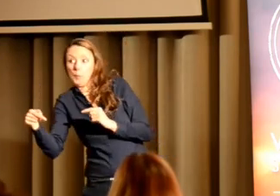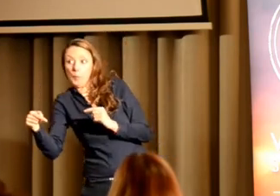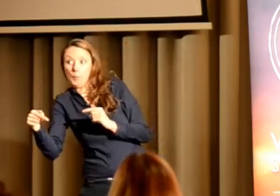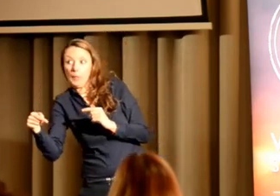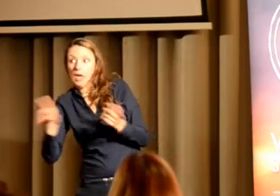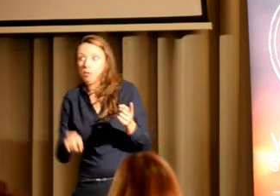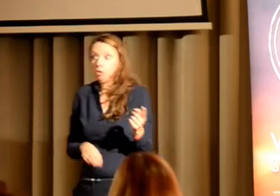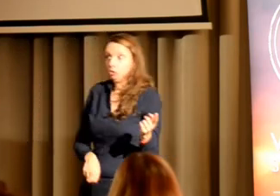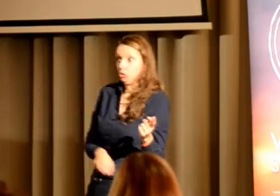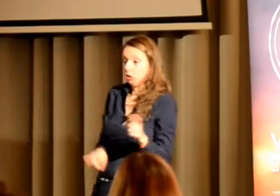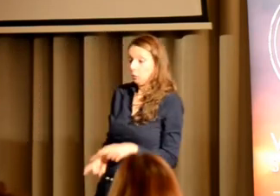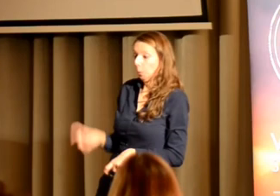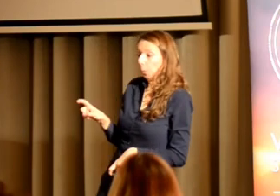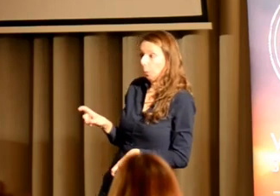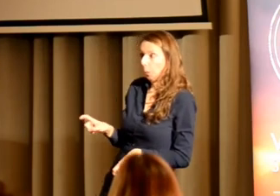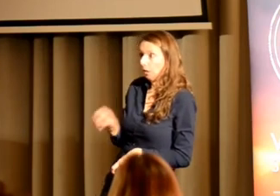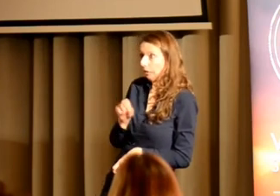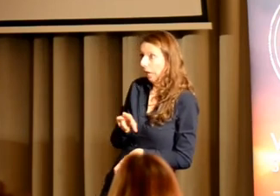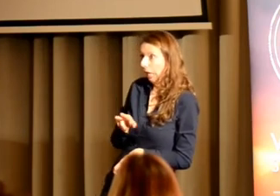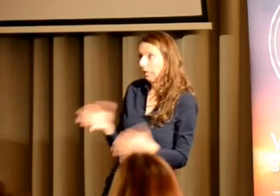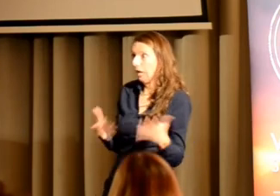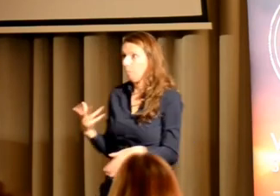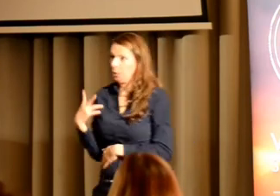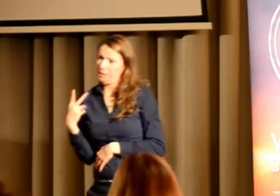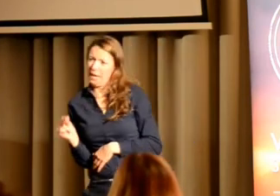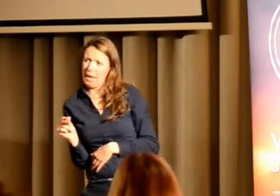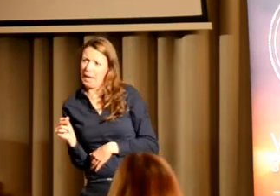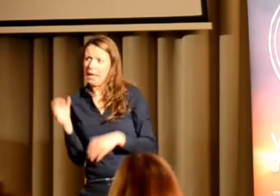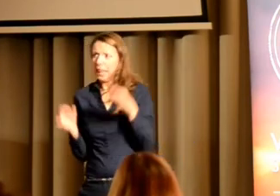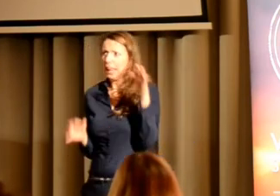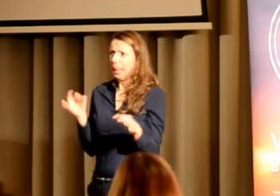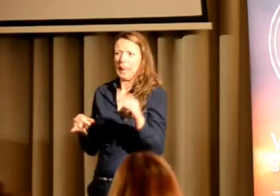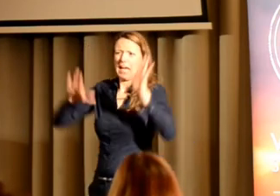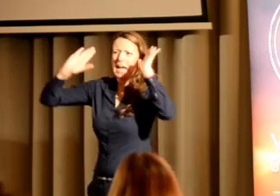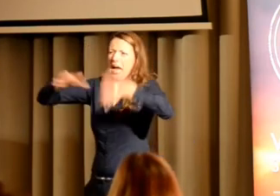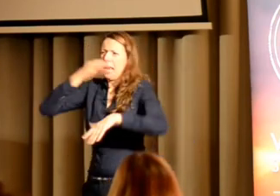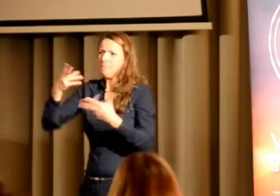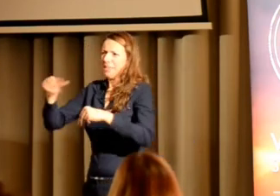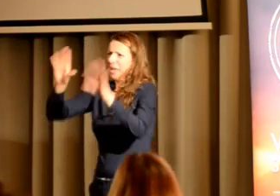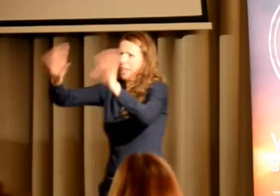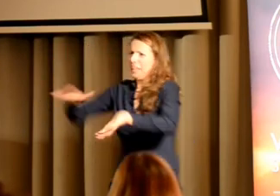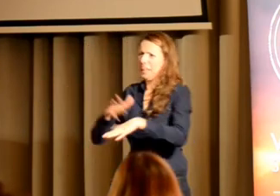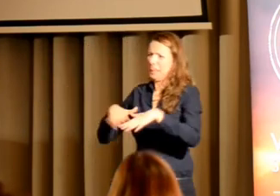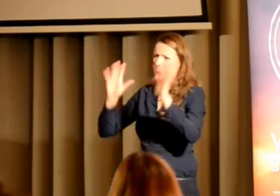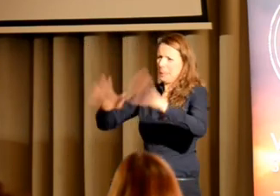czy się wysikać, czy może nie, a może nie.